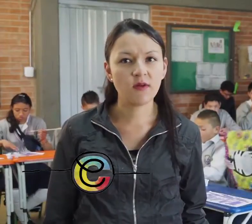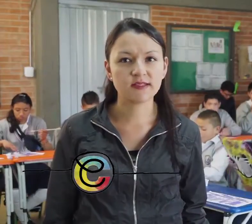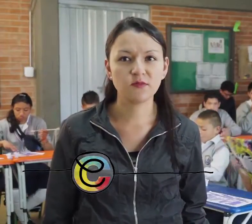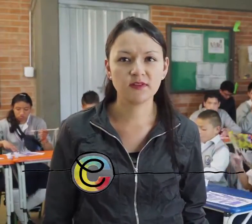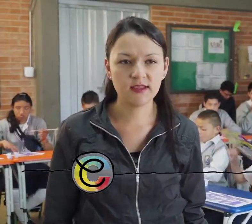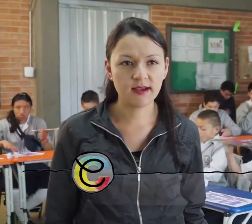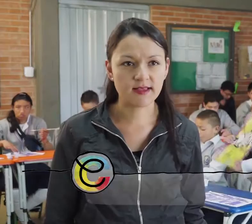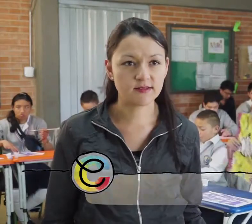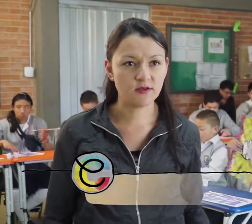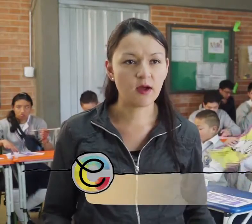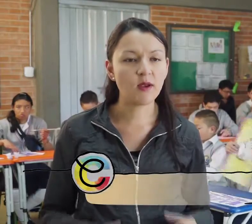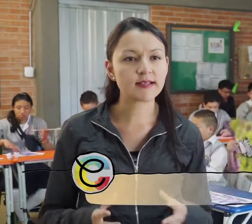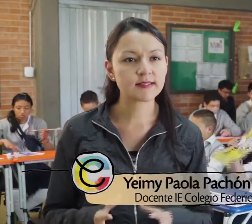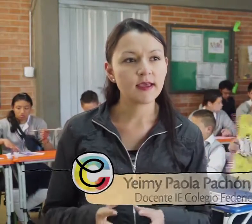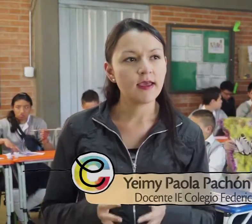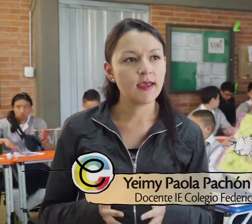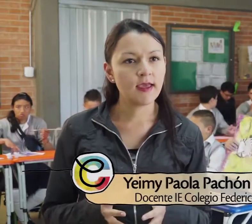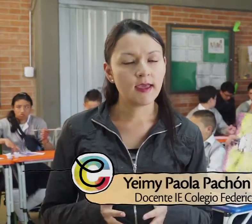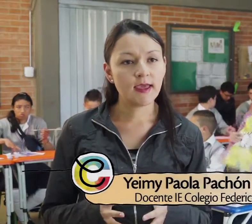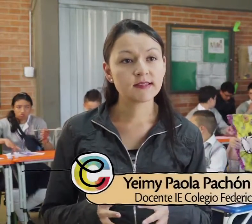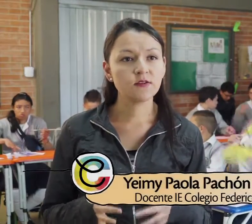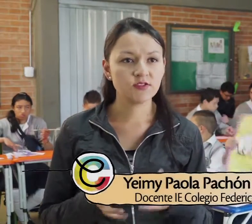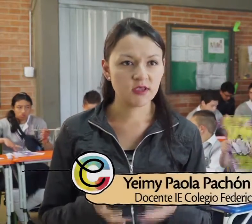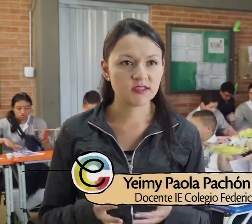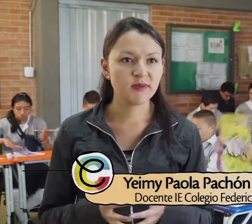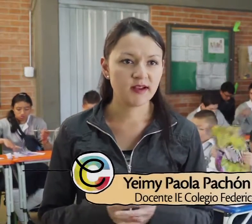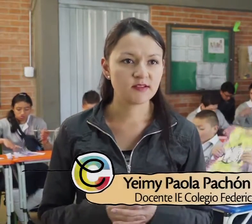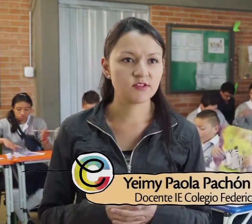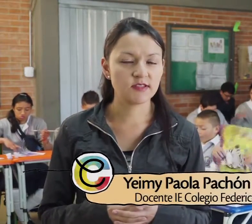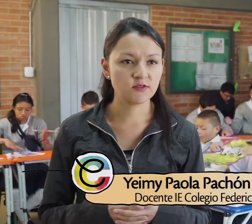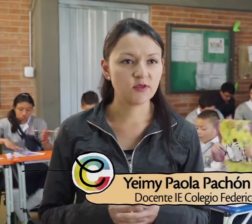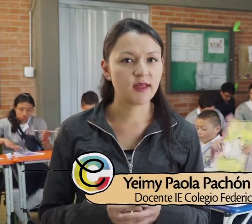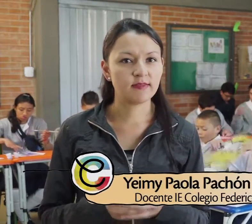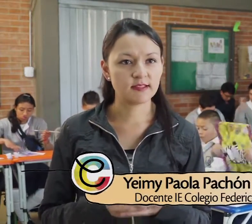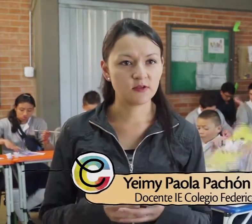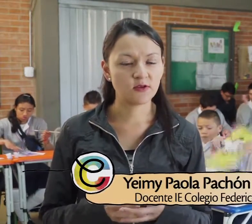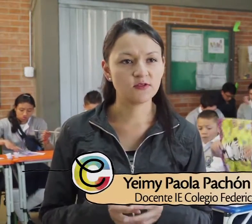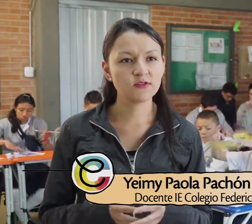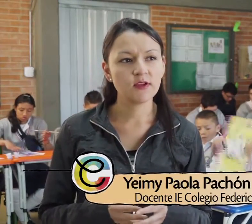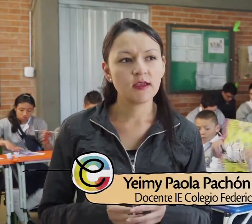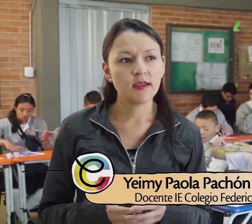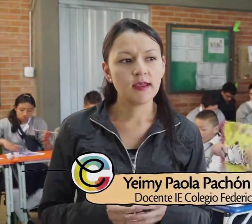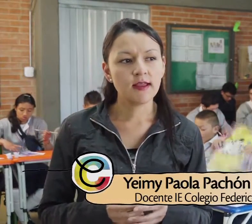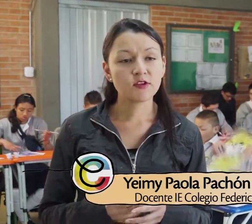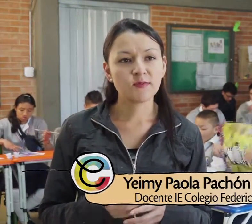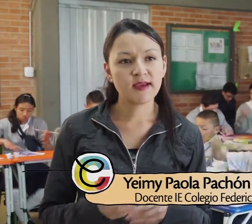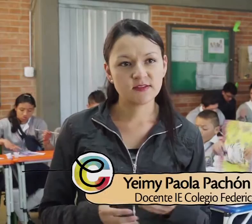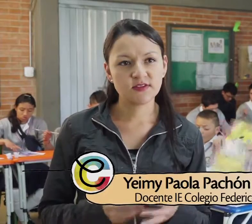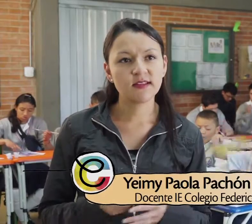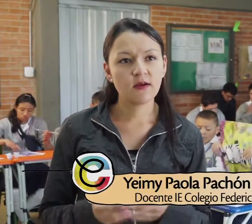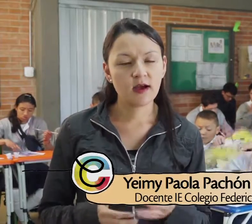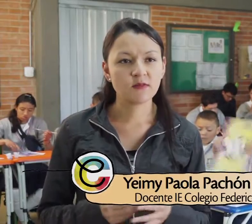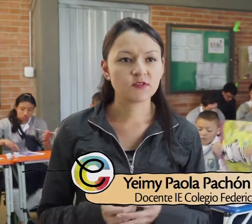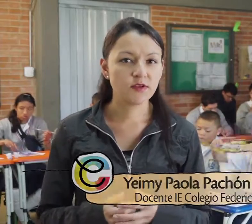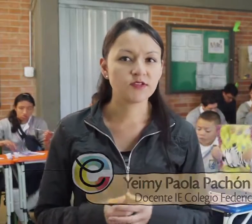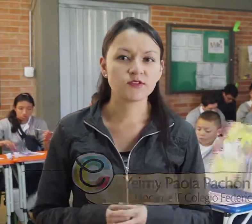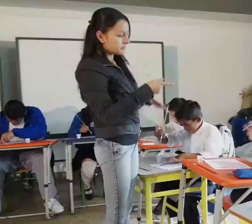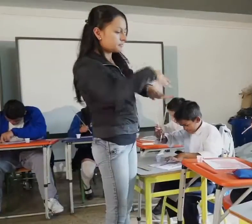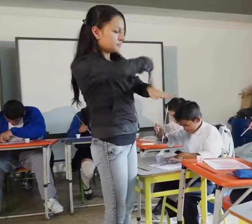aulas multígradas, son aulas exclusivas para los estudiantes sordos. Los maestros que trabajamos con ellos somos